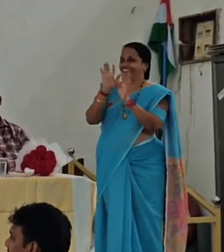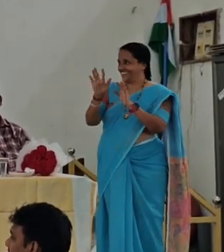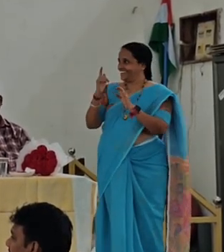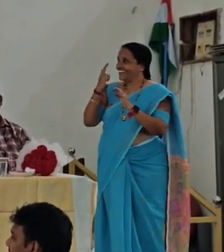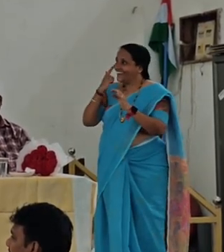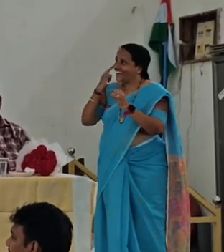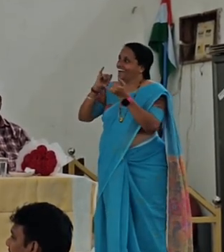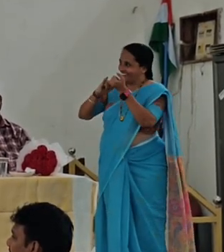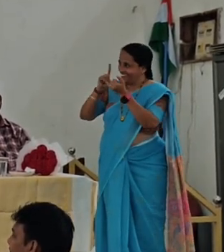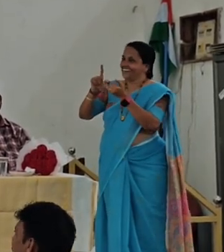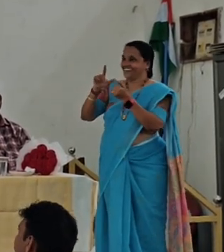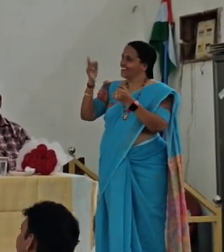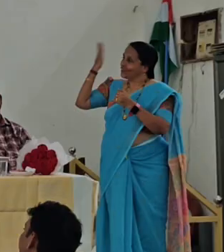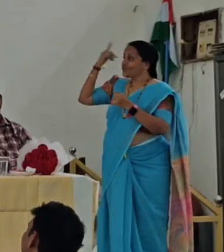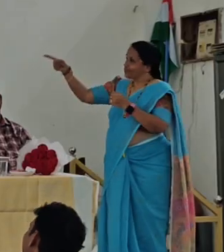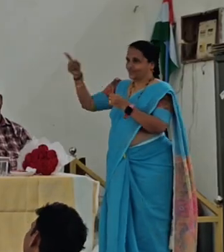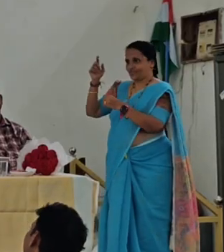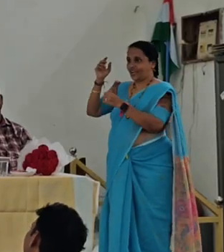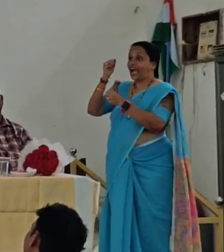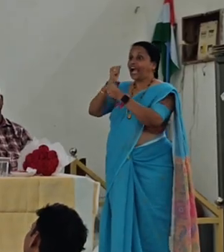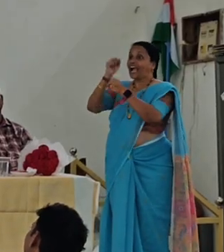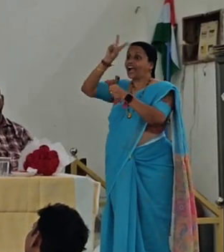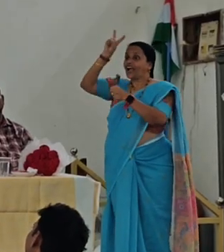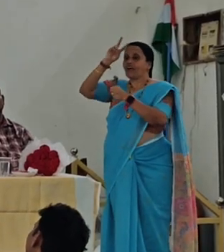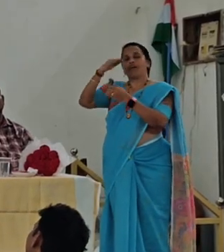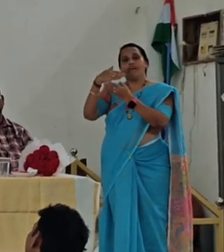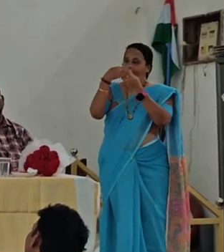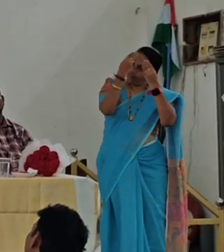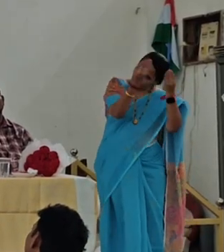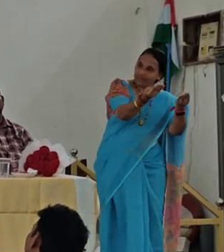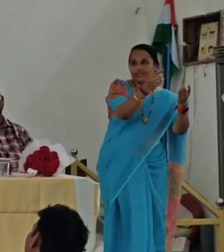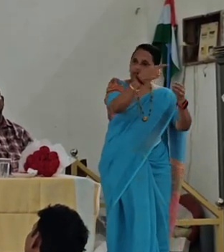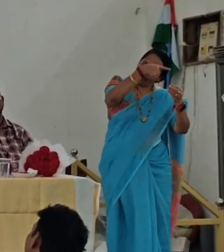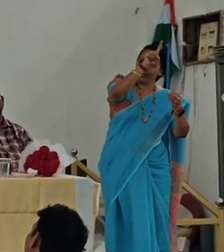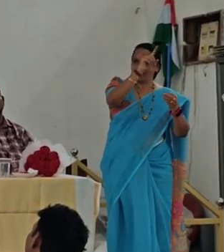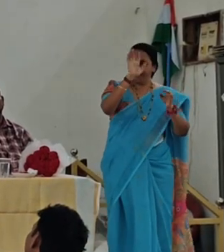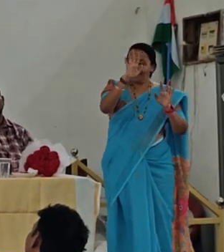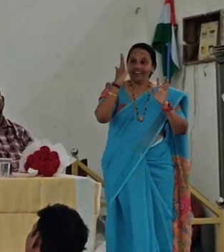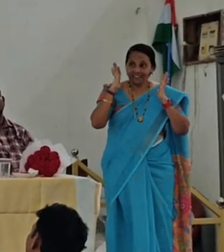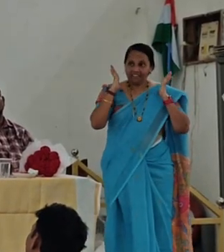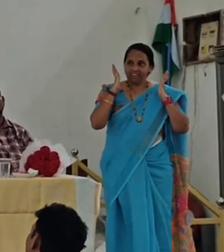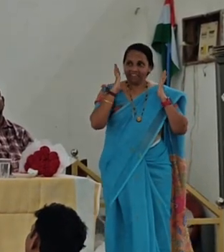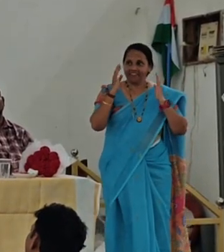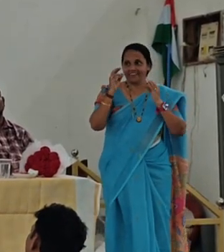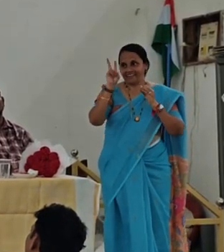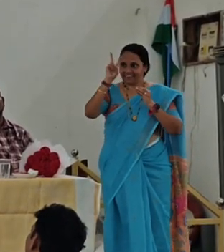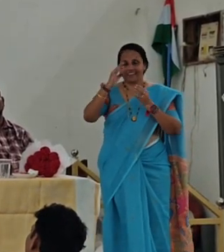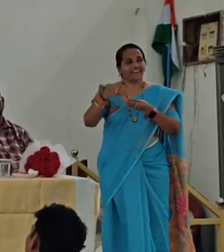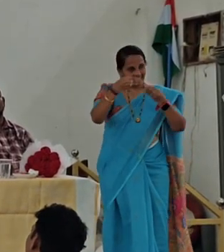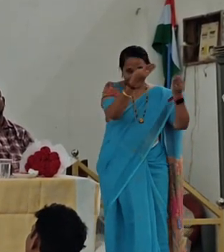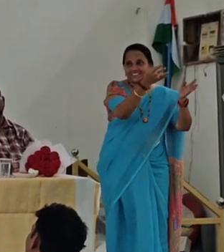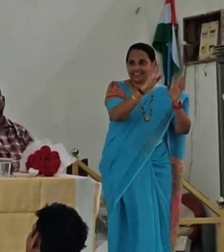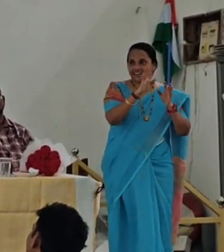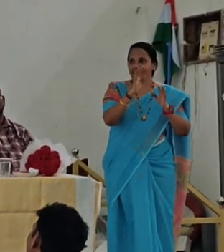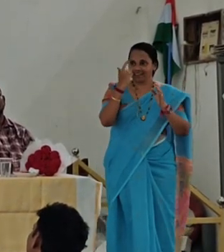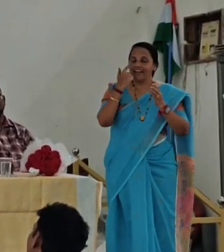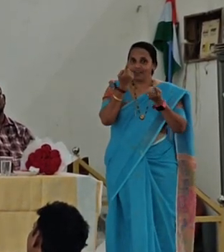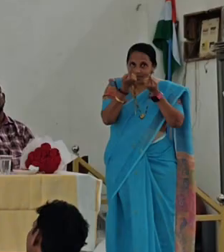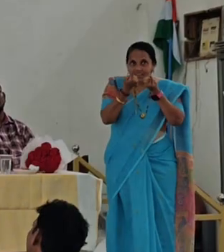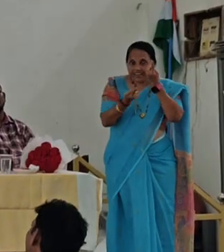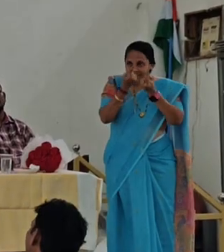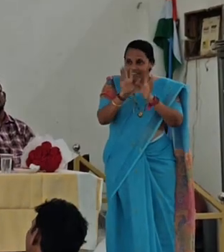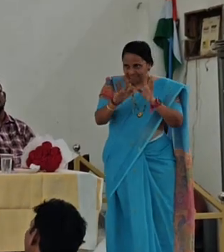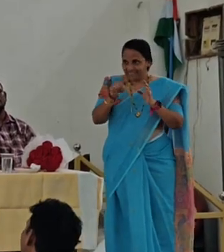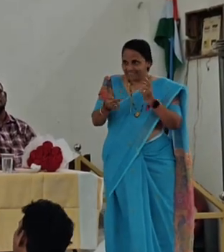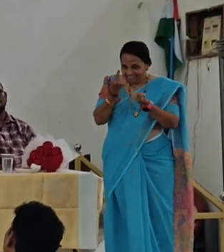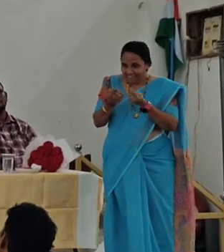ఆల్రెడీ ఒక ప్రపోజల్ పెట్టడం జరిగింది. ముఖ్యమైన ఆఫీసెస్లో ఒకరు ఇద్దరిని ఐడెంటిఫై చేసి అన్ని